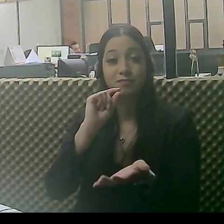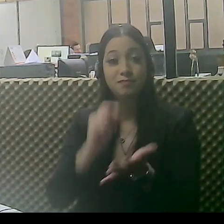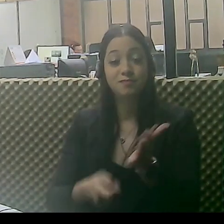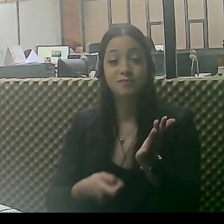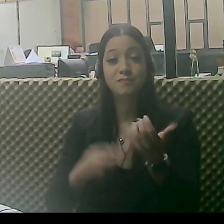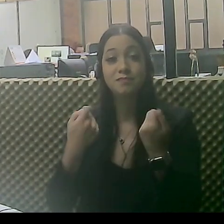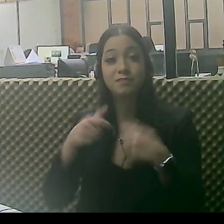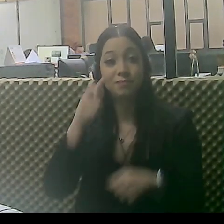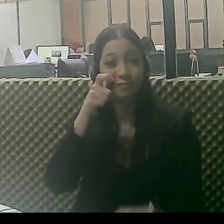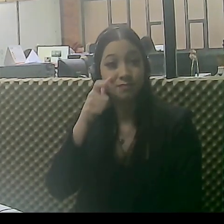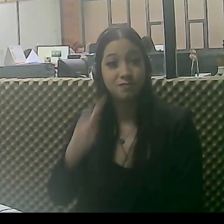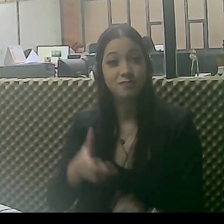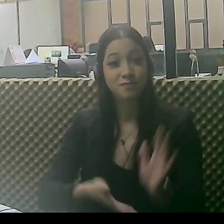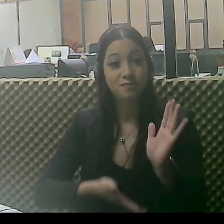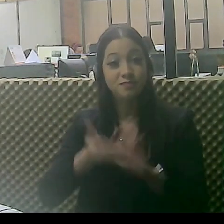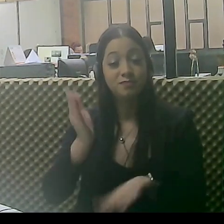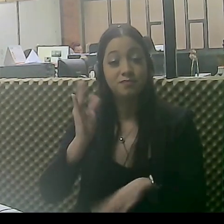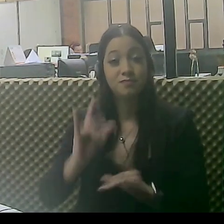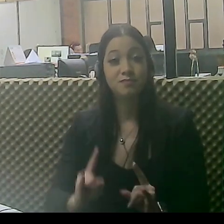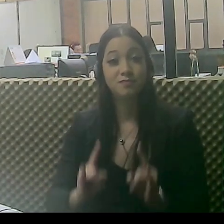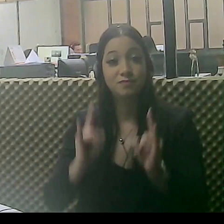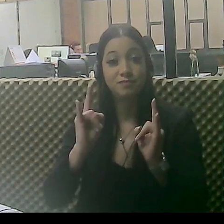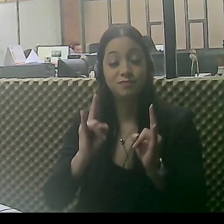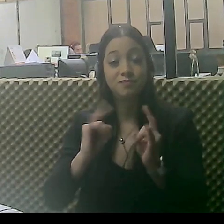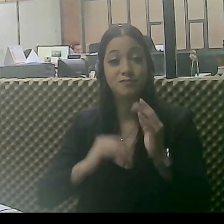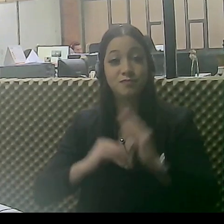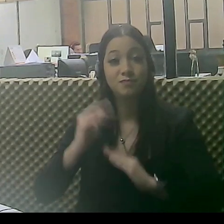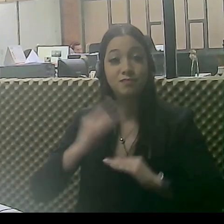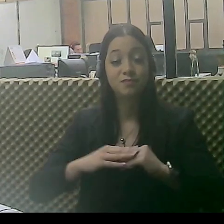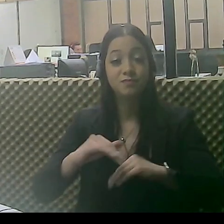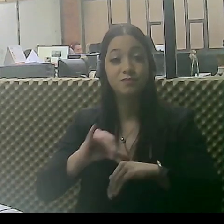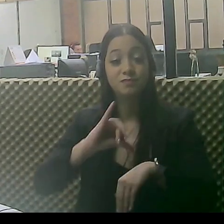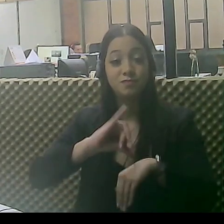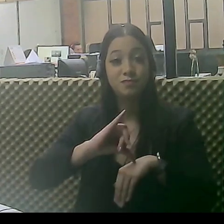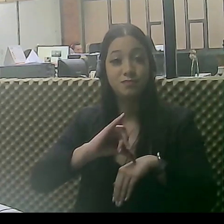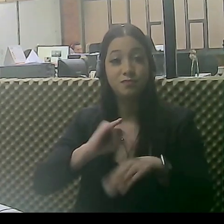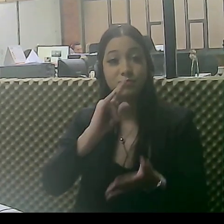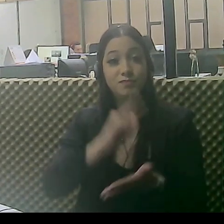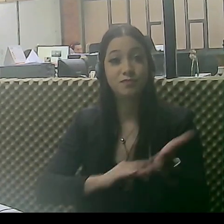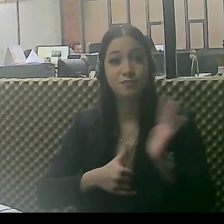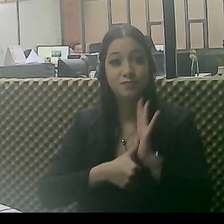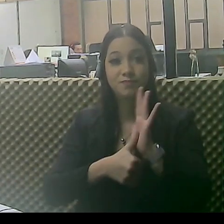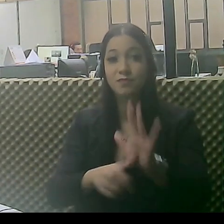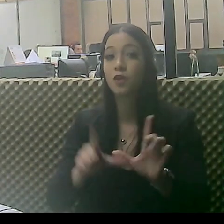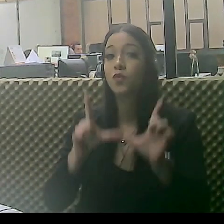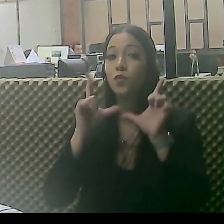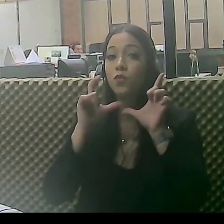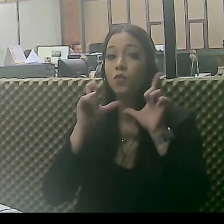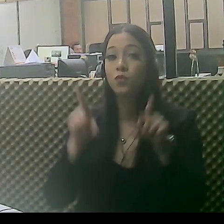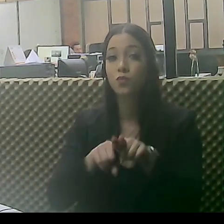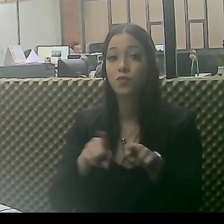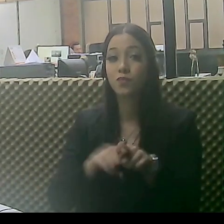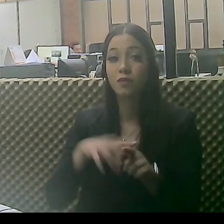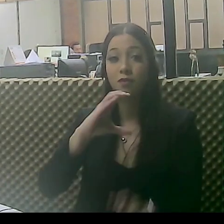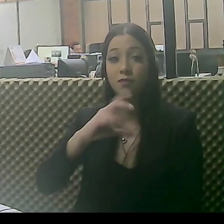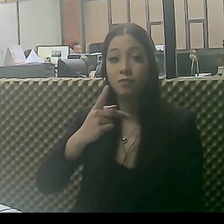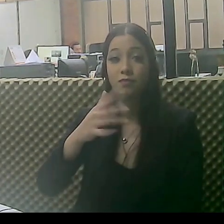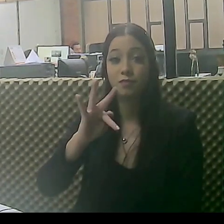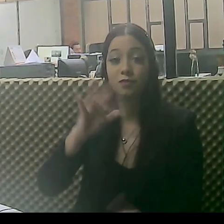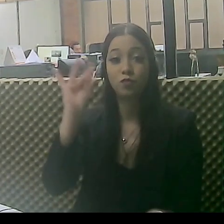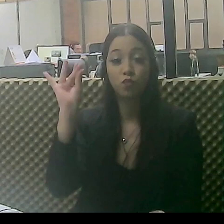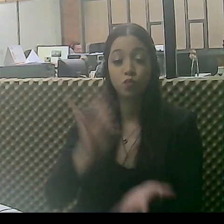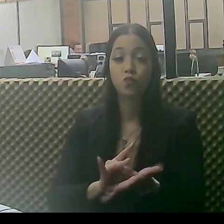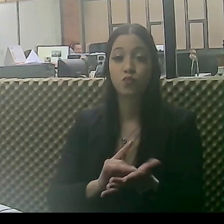inscrever, o interessado deve ir até um dos centros profissionalizantes e apresentar documento de identidade com foto e CPF